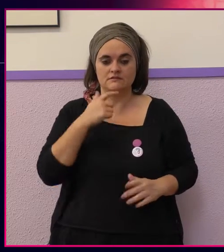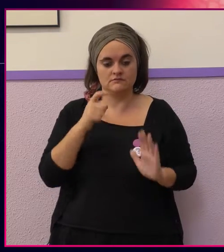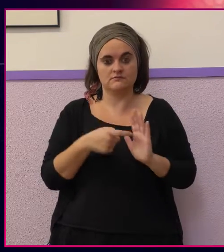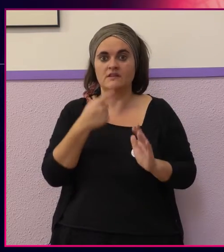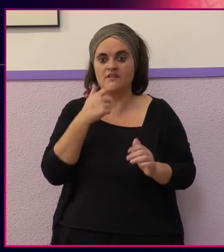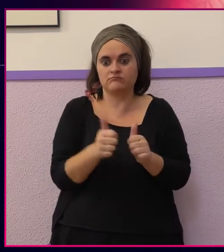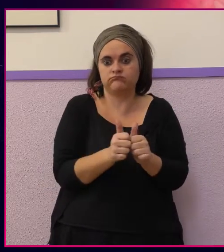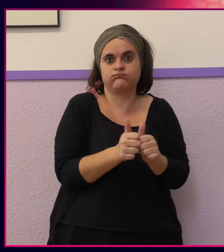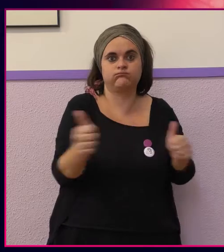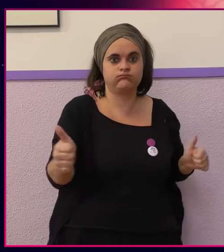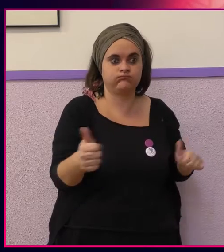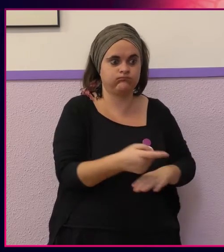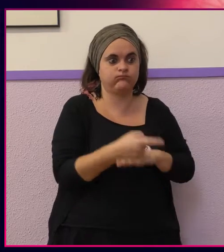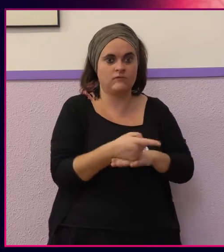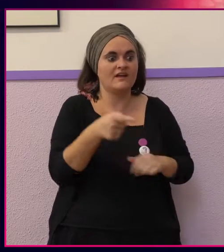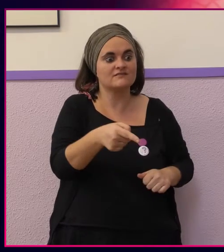mujeres denunciantes